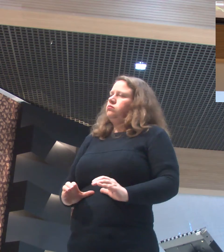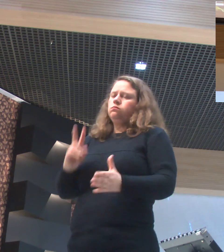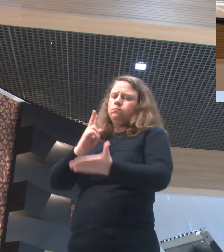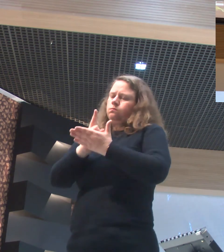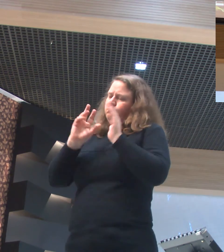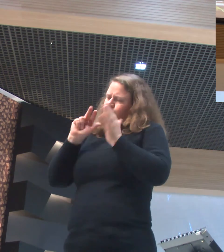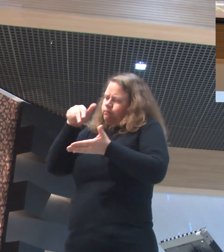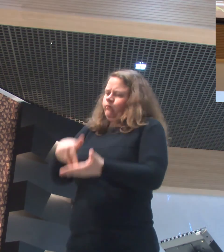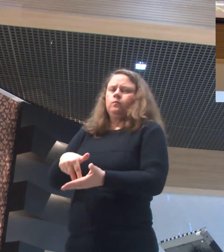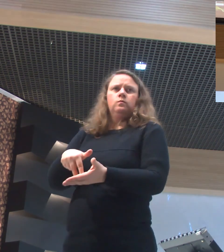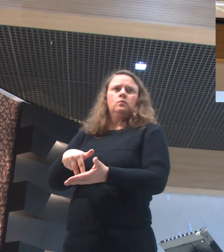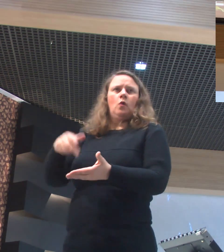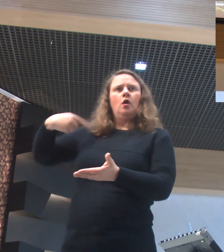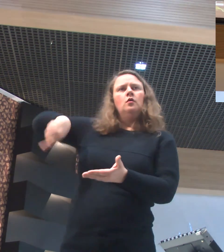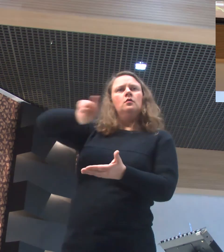na nossa vida.